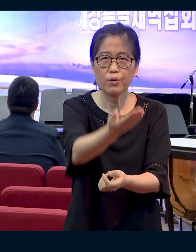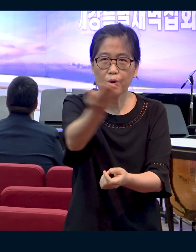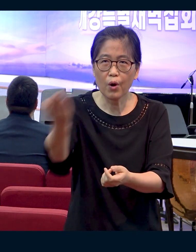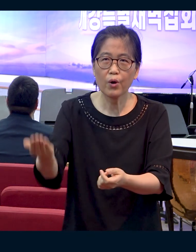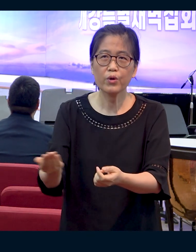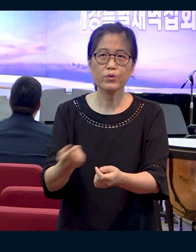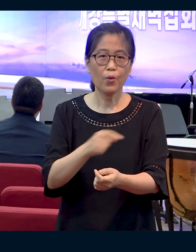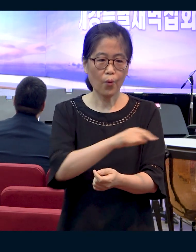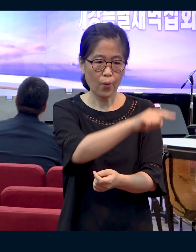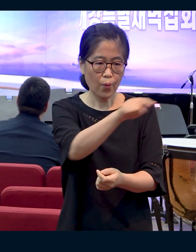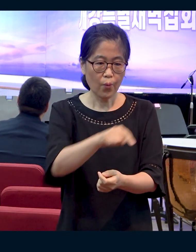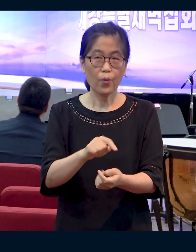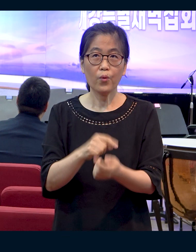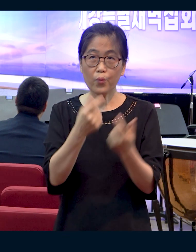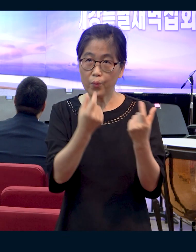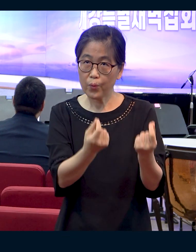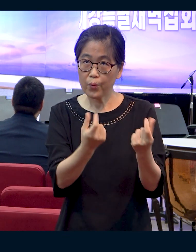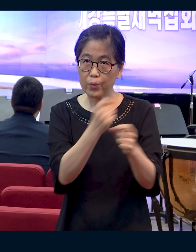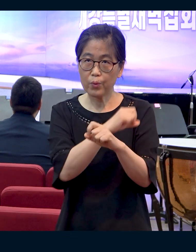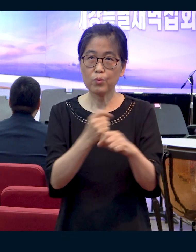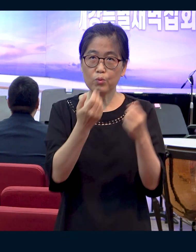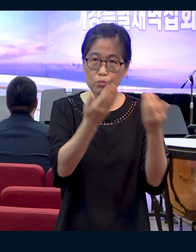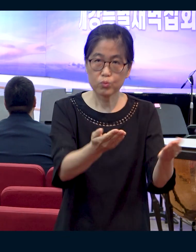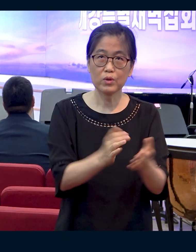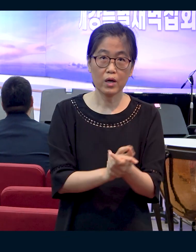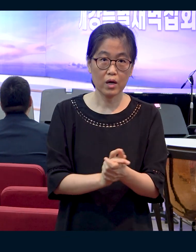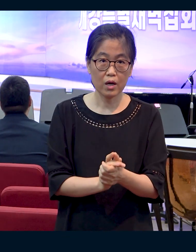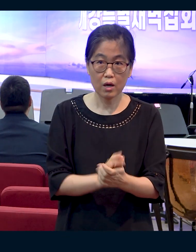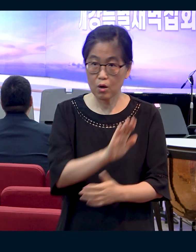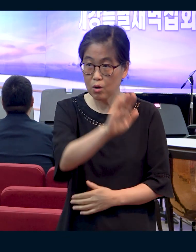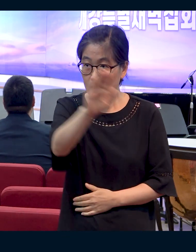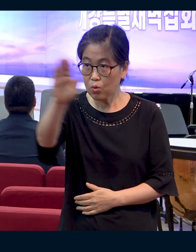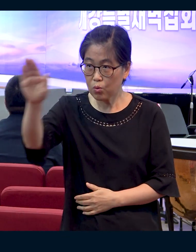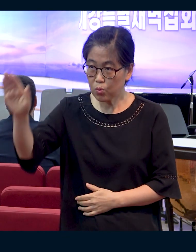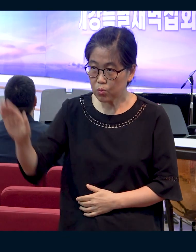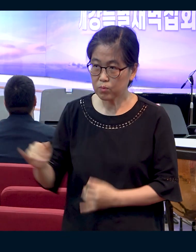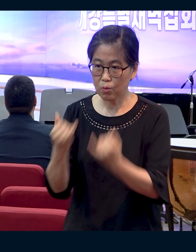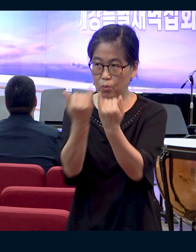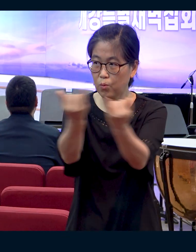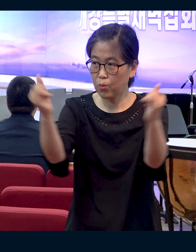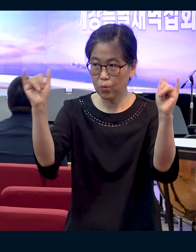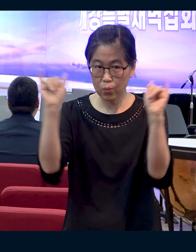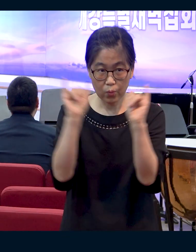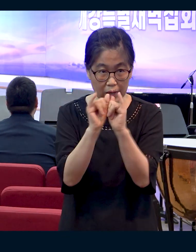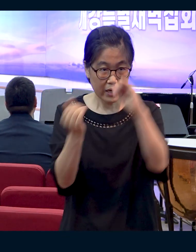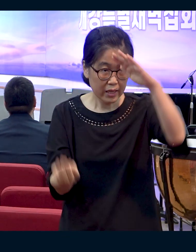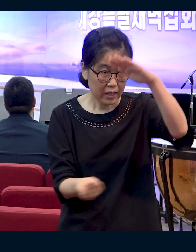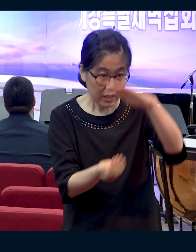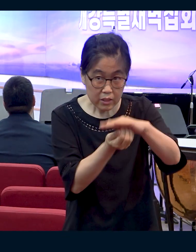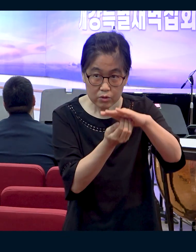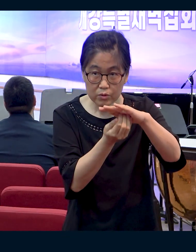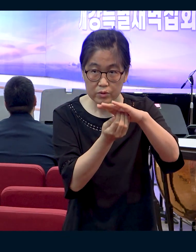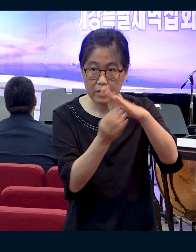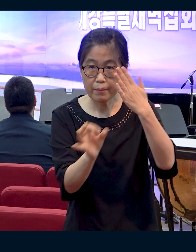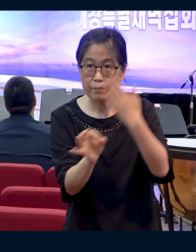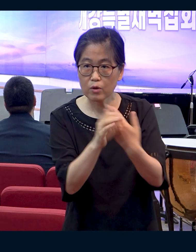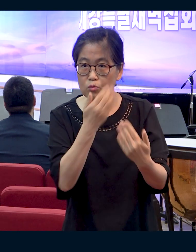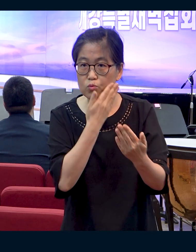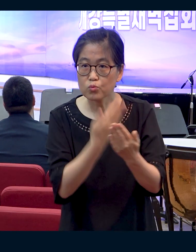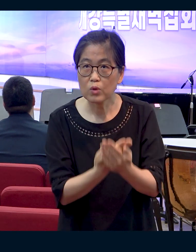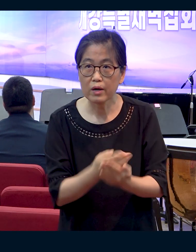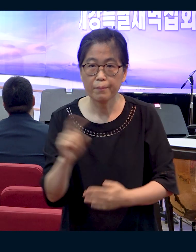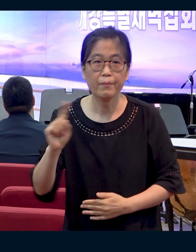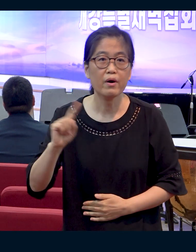같이 너희도 그리하고. 여러분, 우리가 정말 공동체를 이루려고 한다면 정말 중요한 것이